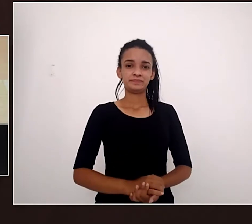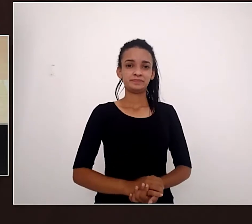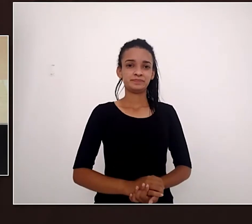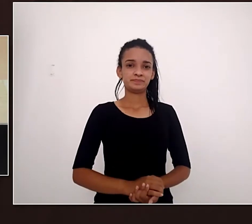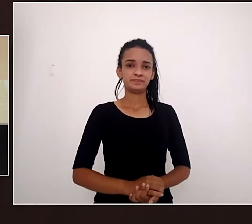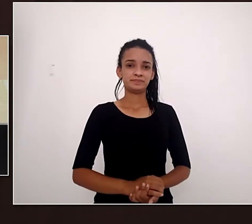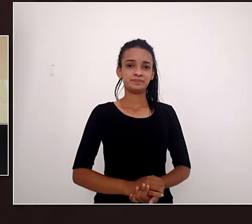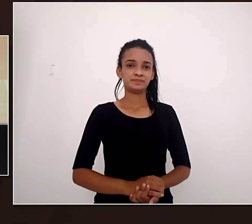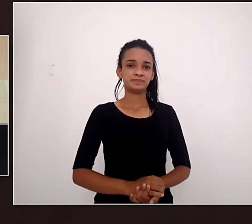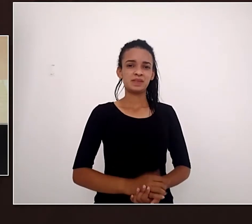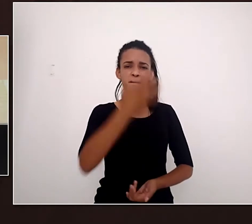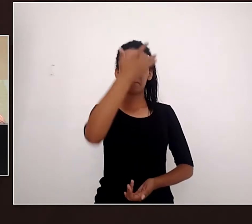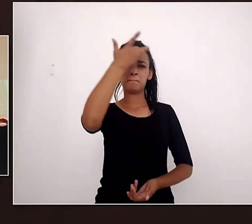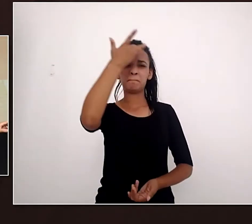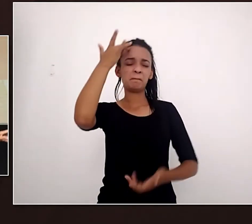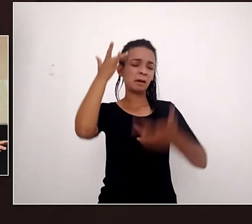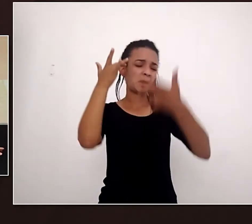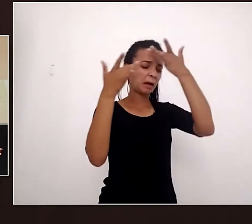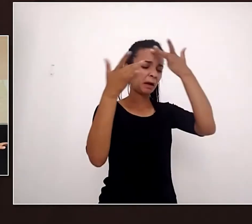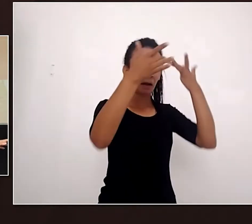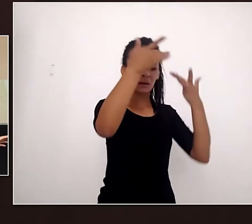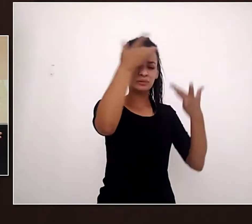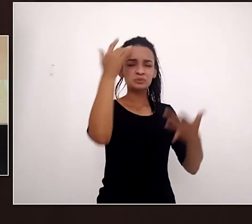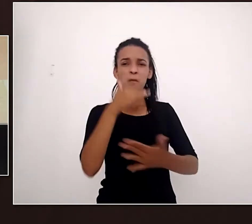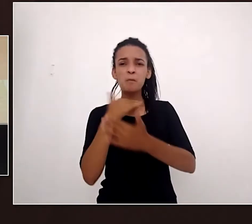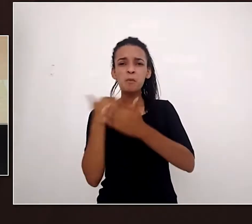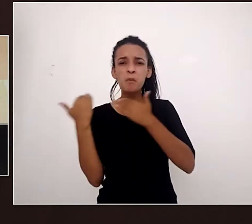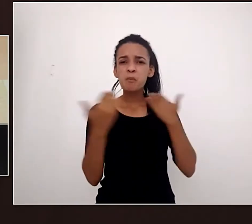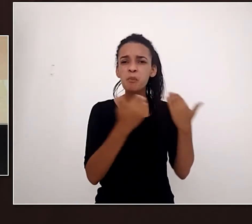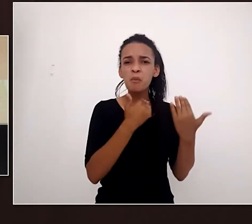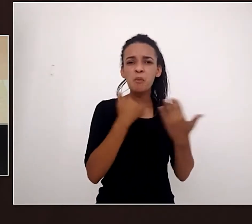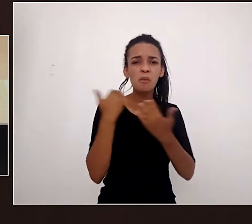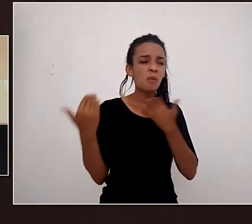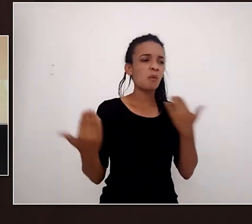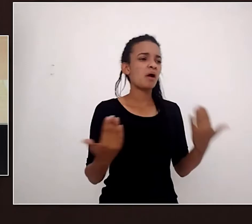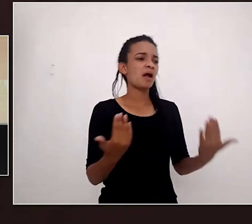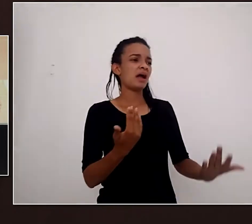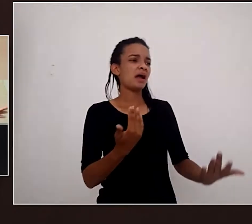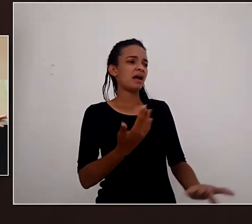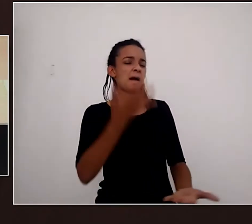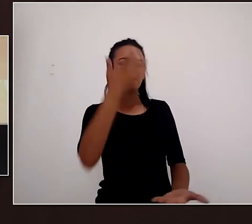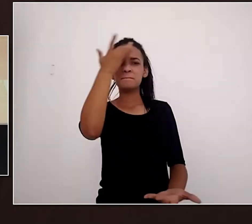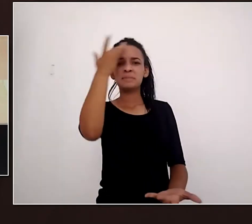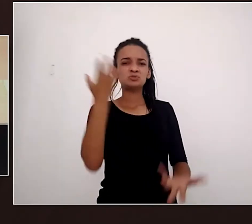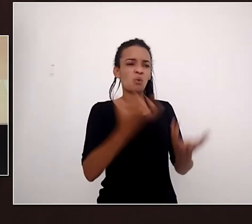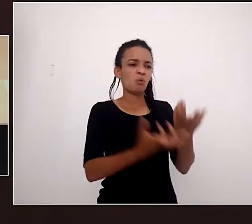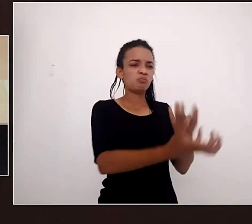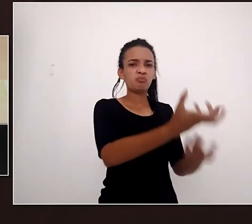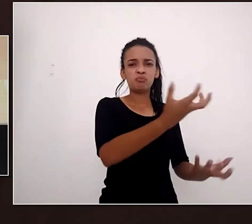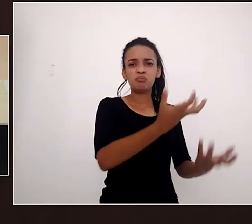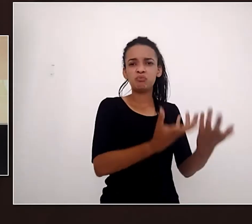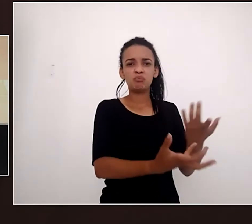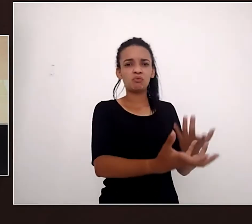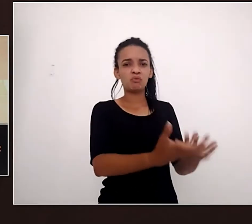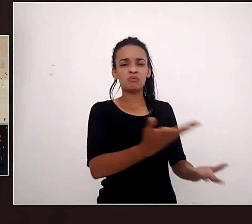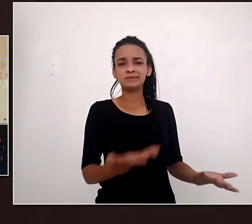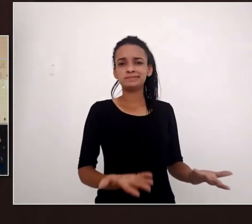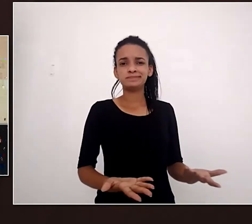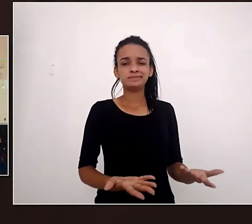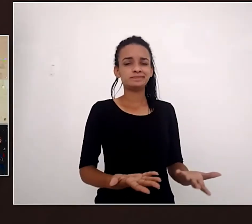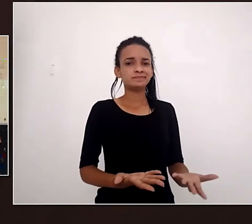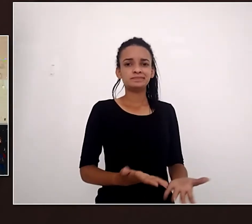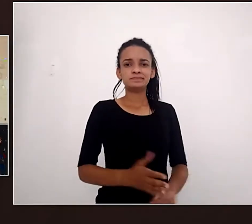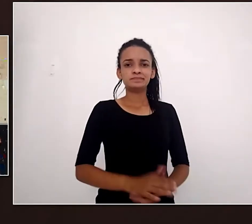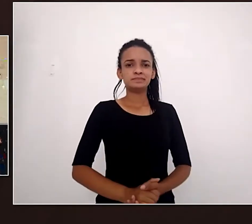civil, né? Muitos morreram, estavam espalhados, pessoas queimadas, não tinham como cuidar, quem cuidasse, né? E imagina